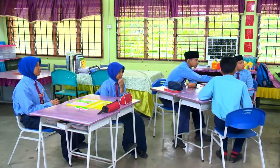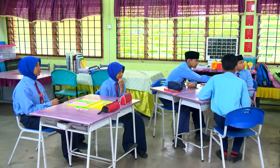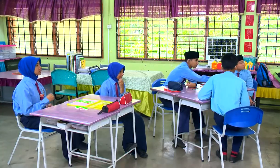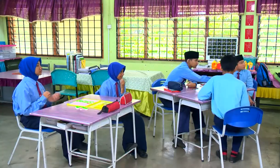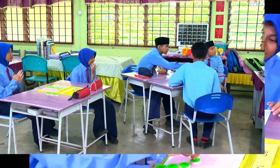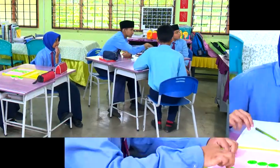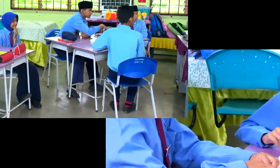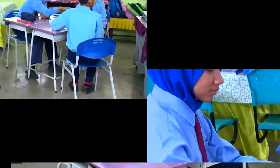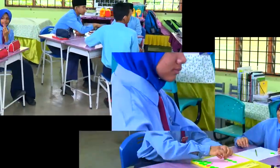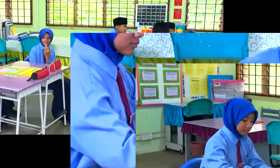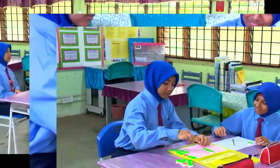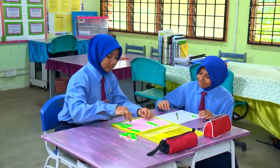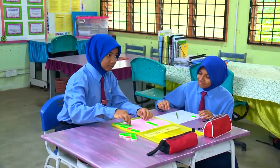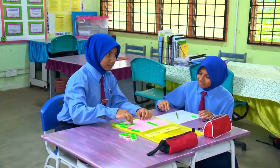minit. Okey, boleh buat sekarang.